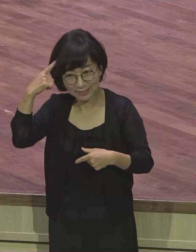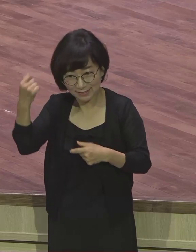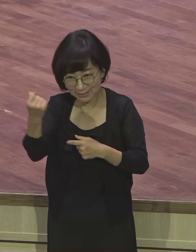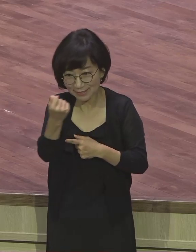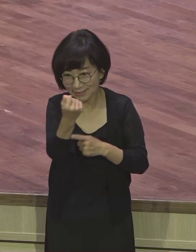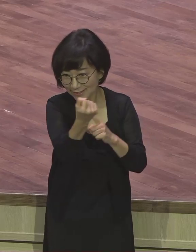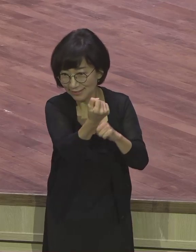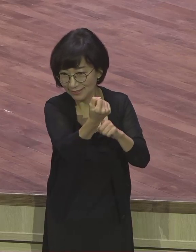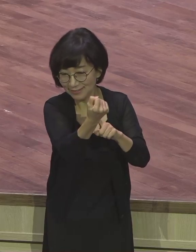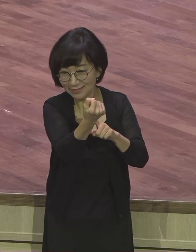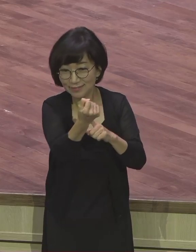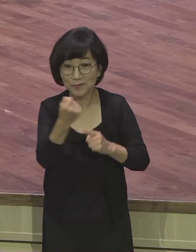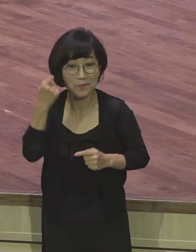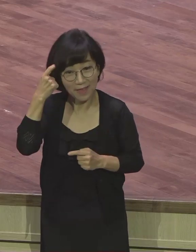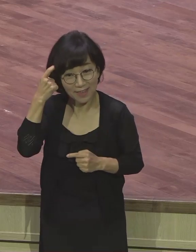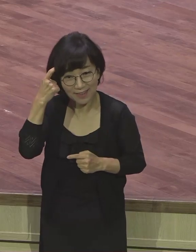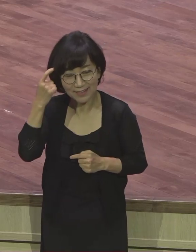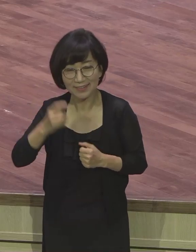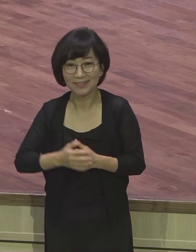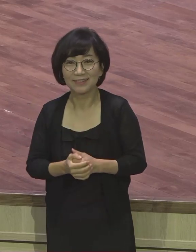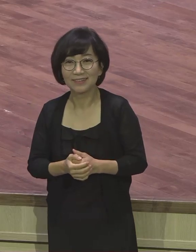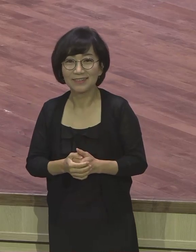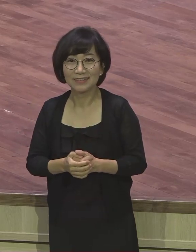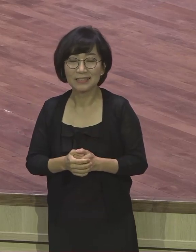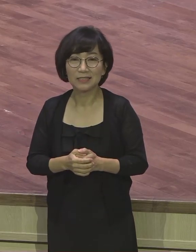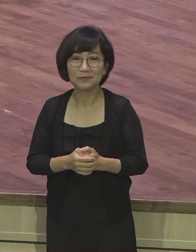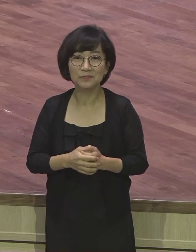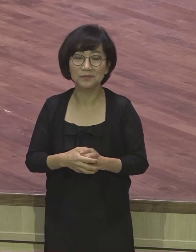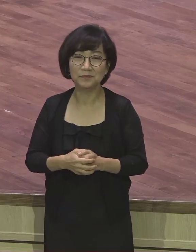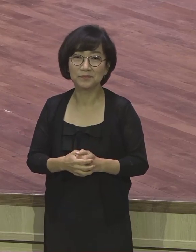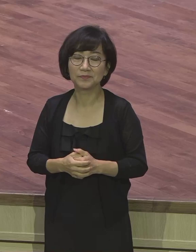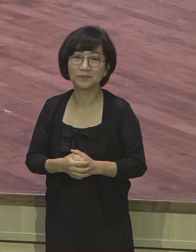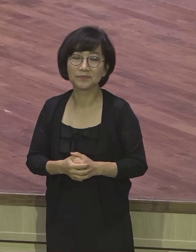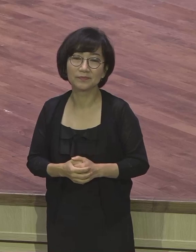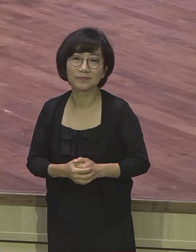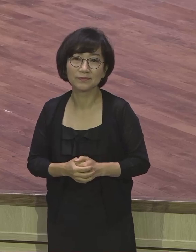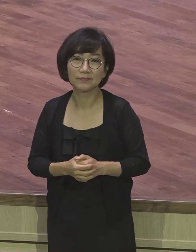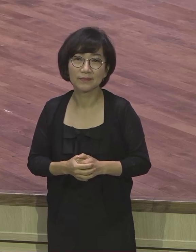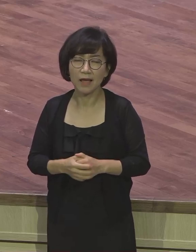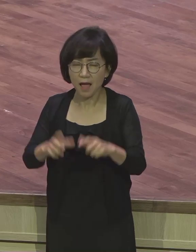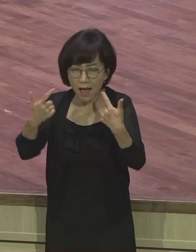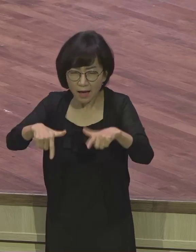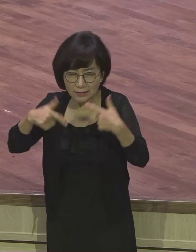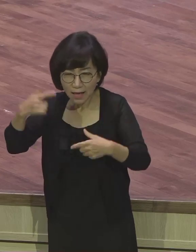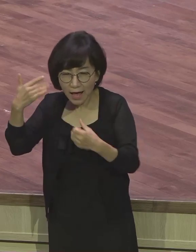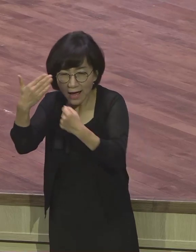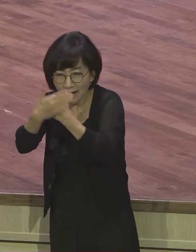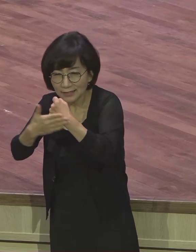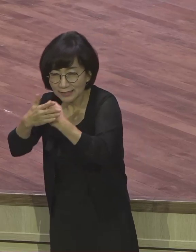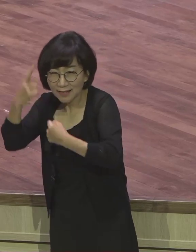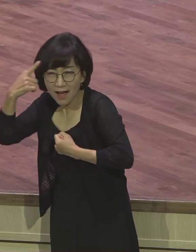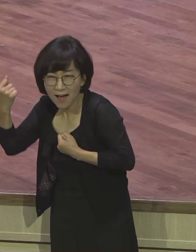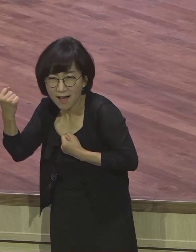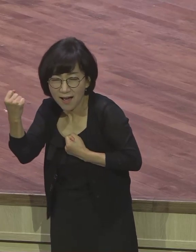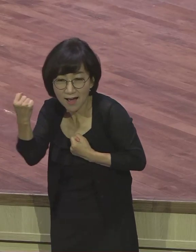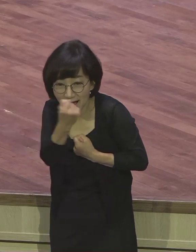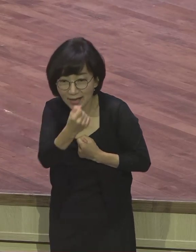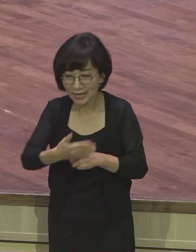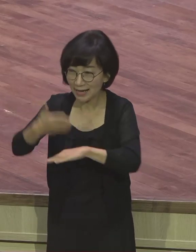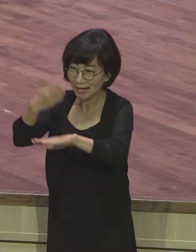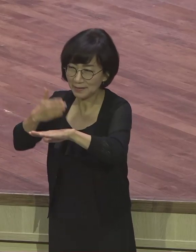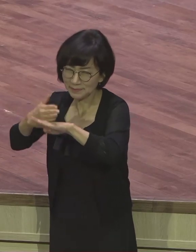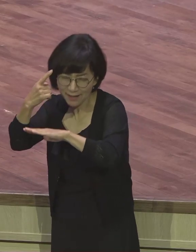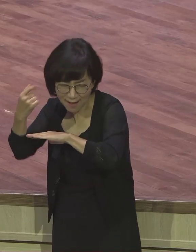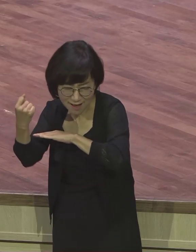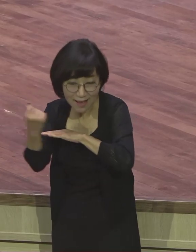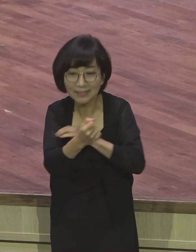왜 그랬습니까? 어떻게 은혜가 있거나 삶을 삽니까? 어떻게 감사가 있거나 삶을 삽니까? 지난